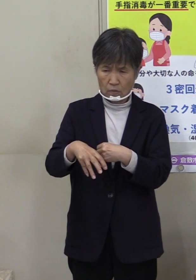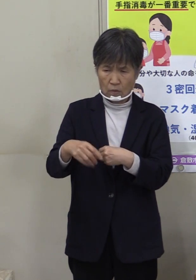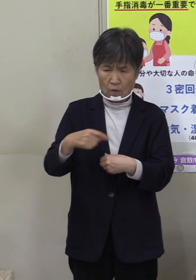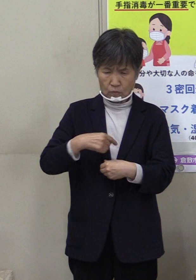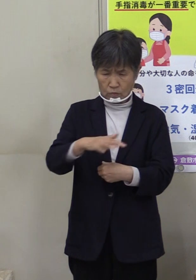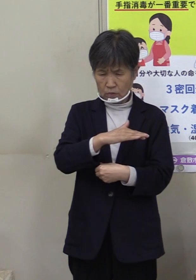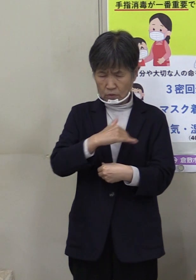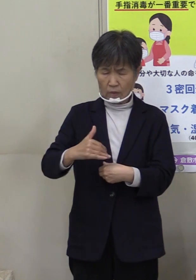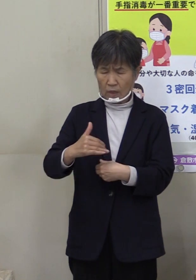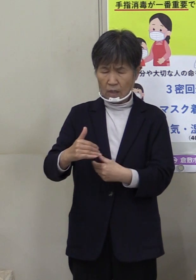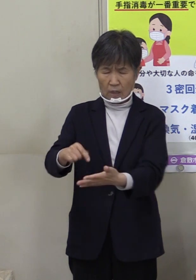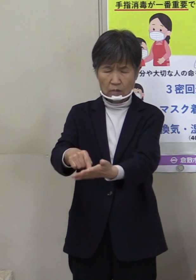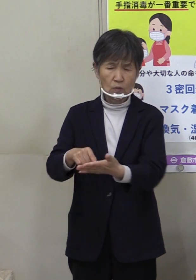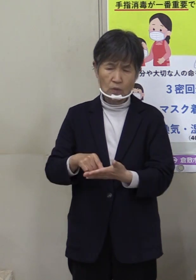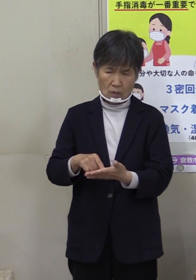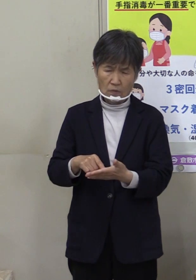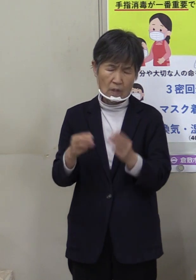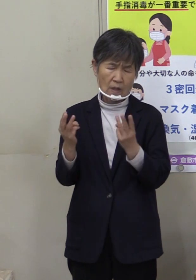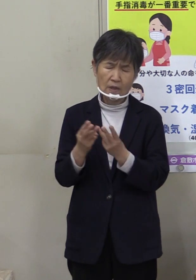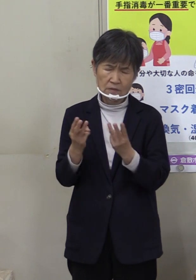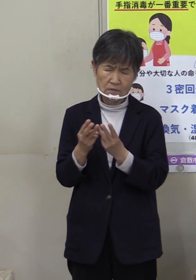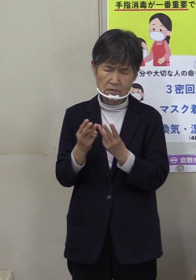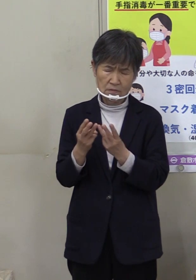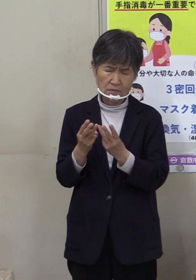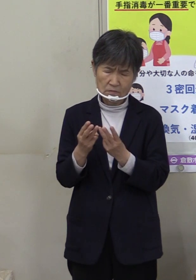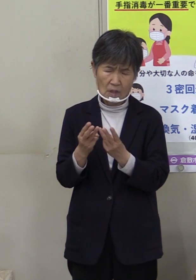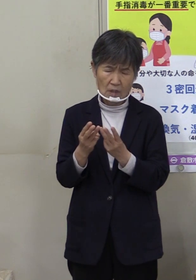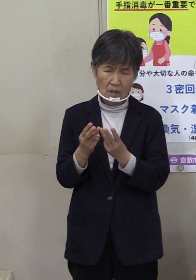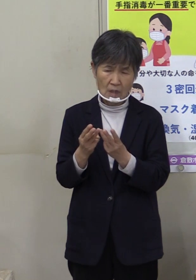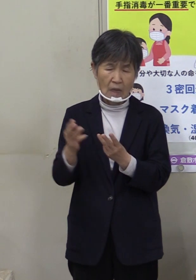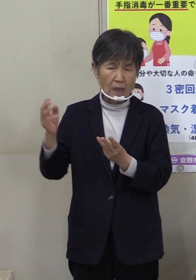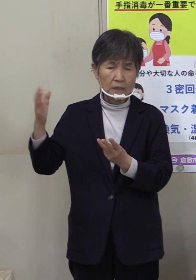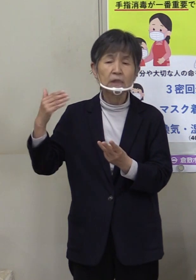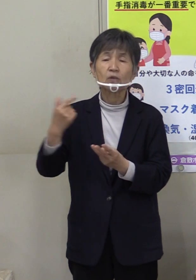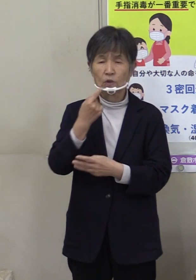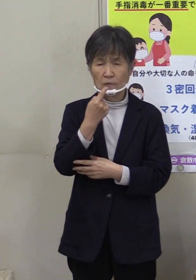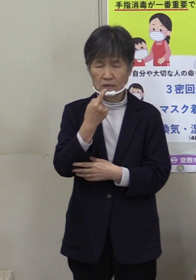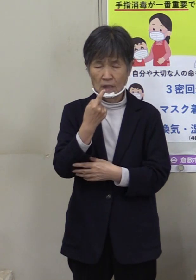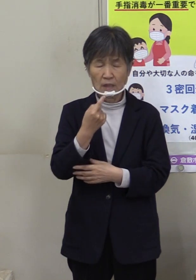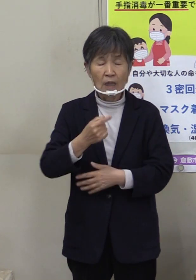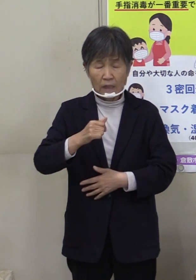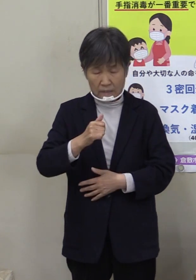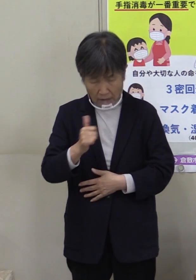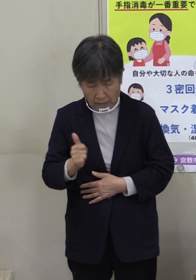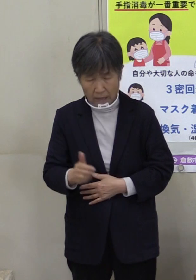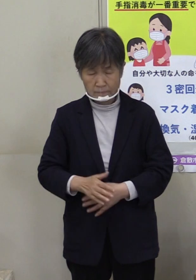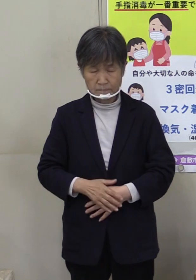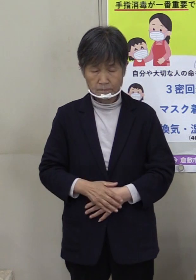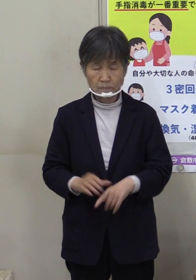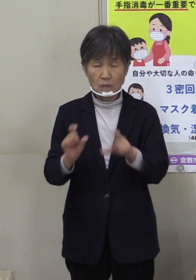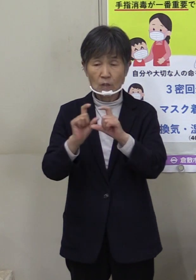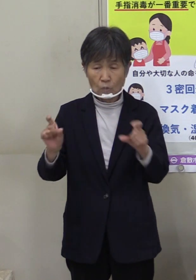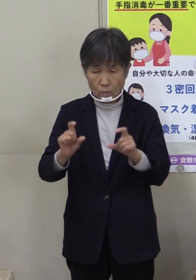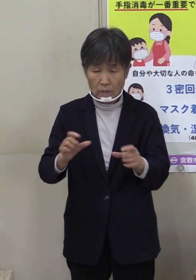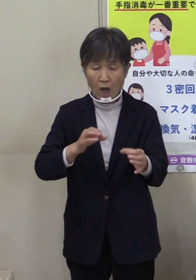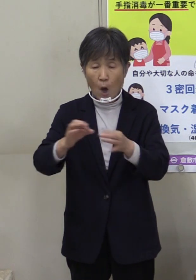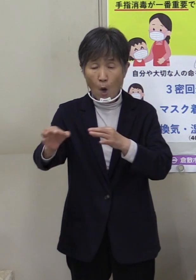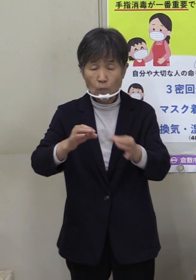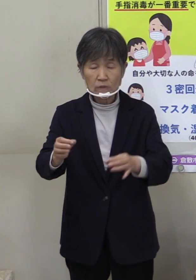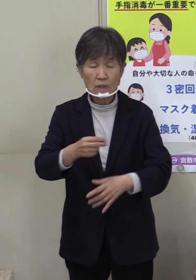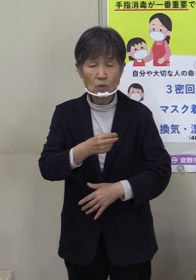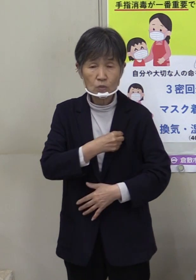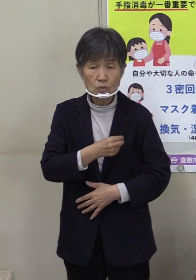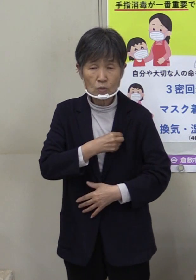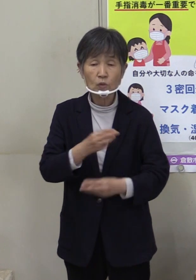は、数がどうだっていうのは聞いておりません。ただ当然店の従業員の